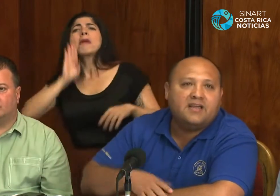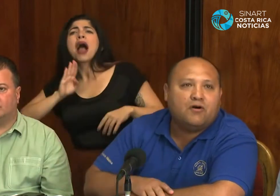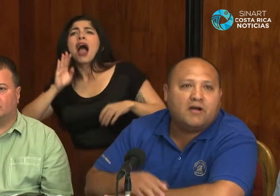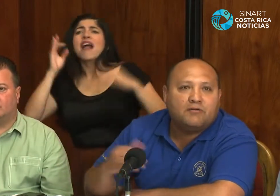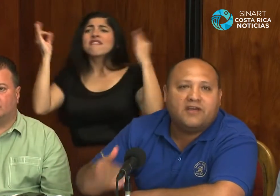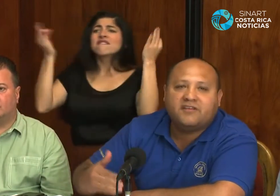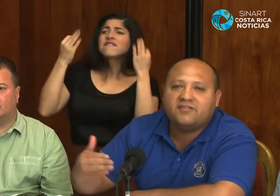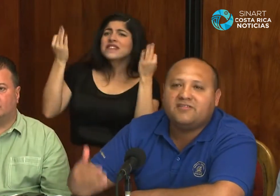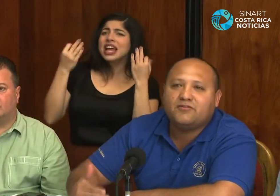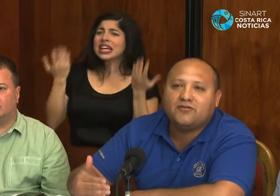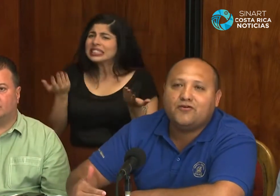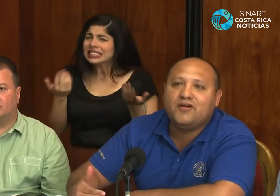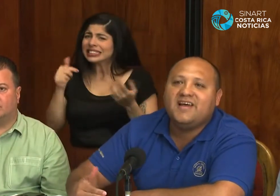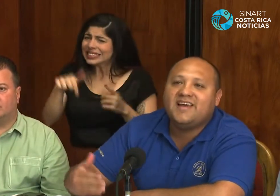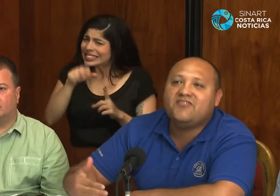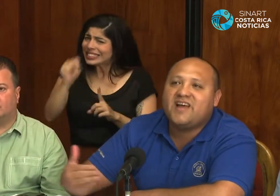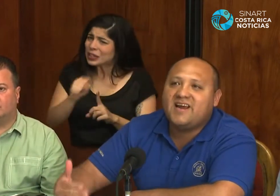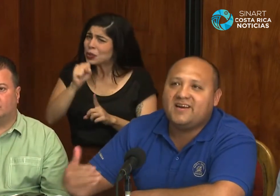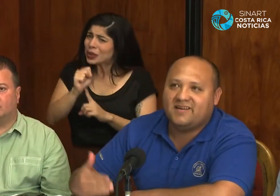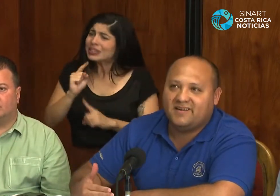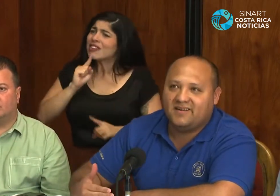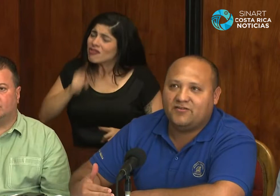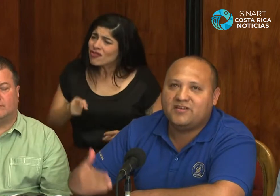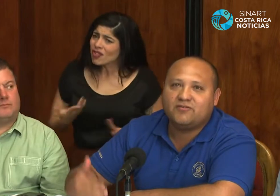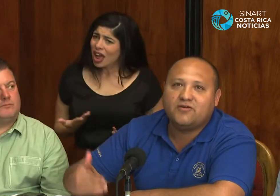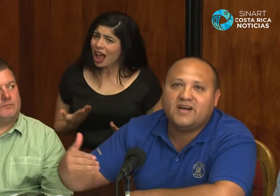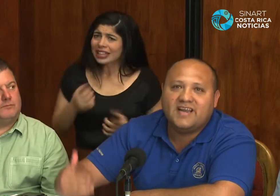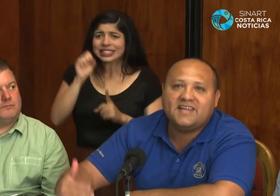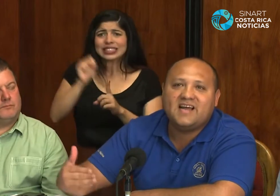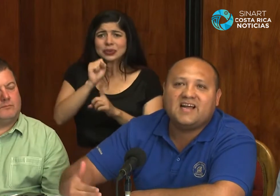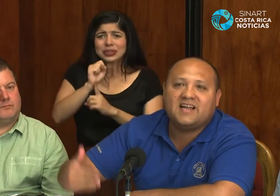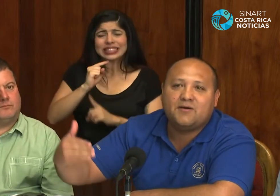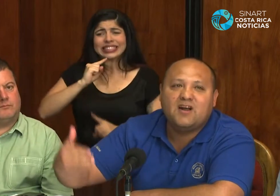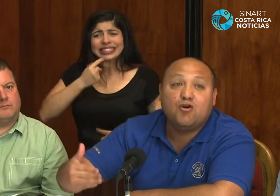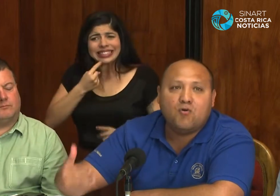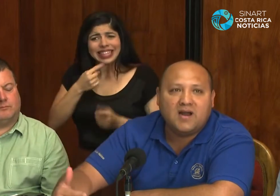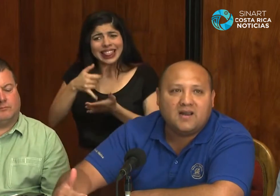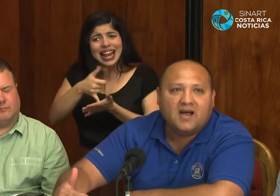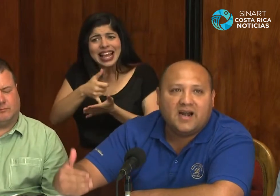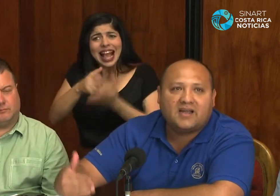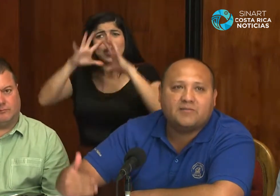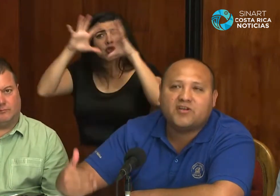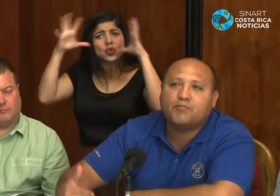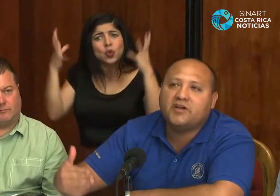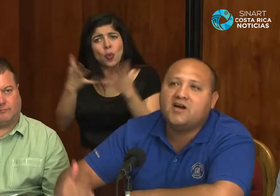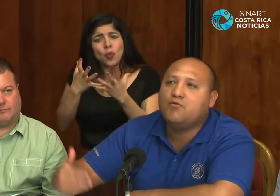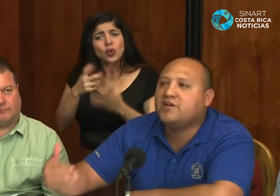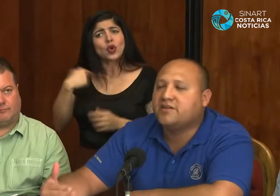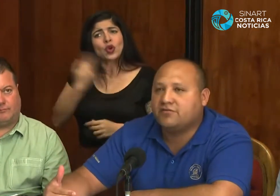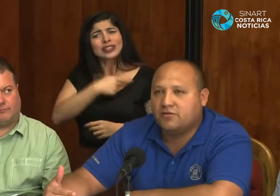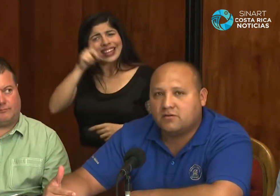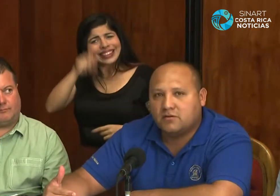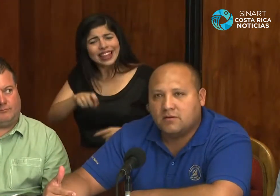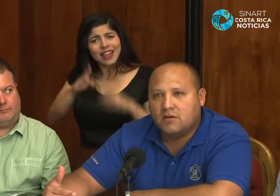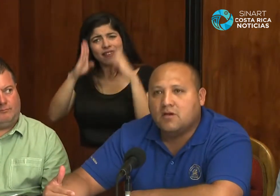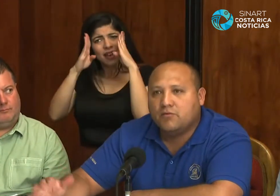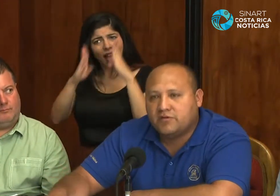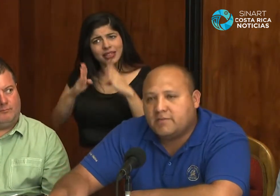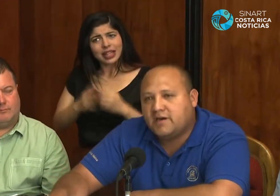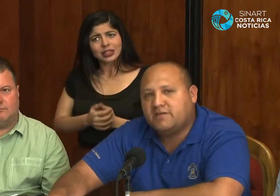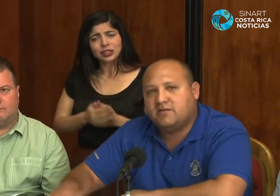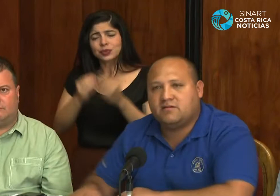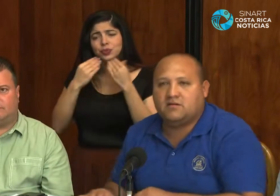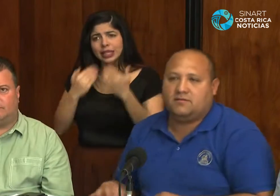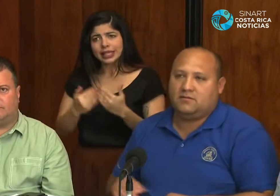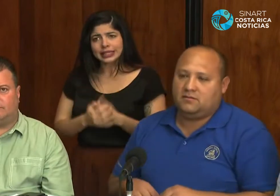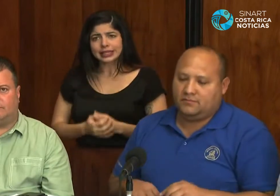fiesta, y no, es que esta situación es real, es una situación crítica a nivel global a la que tenemos que ponerle mucha atención.